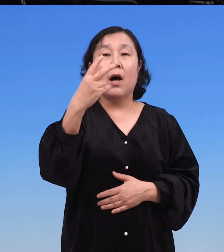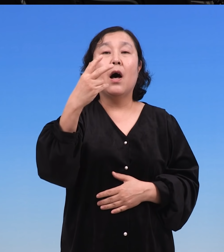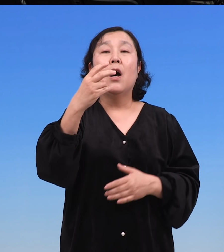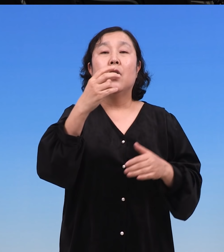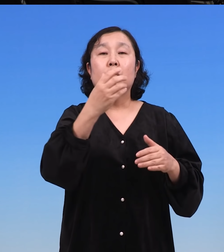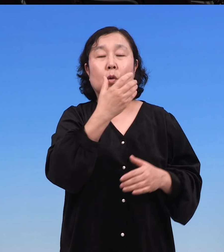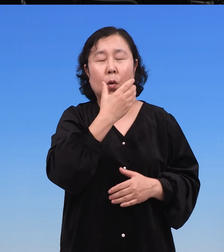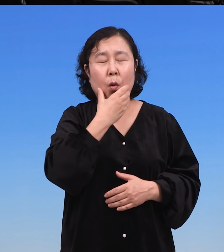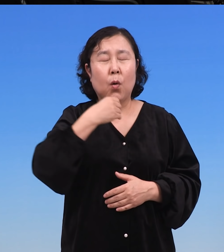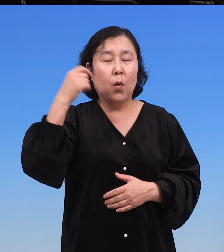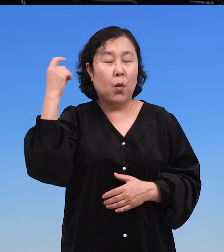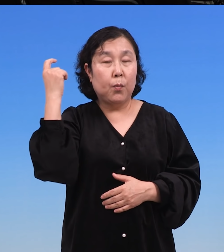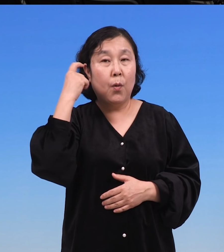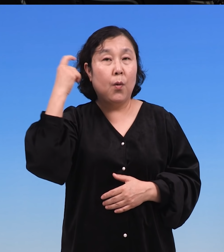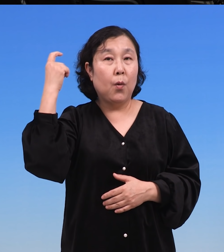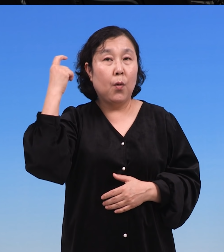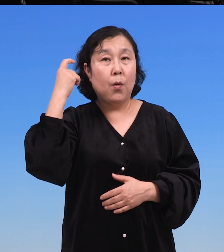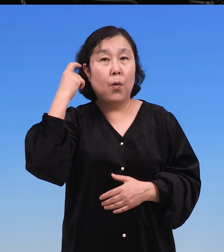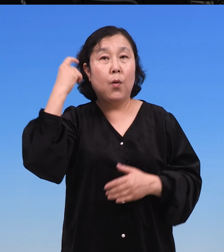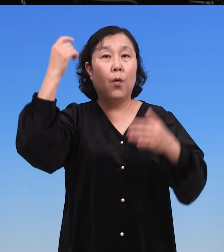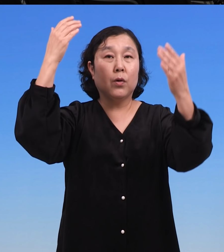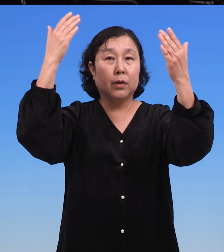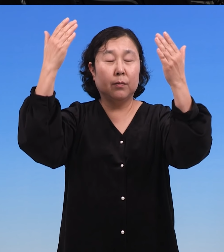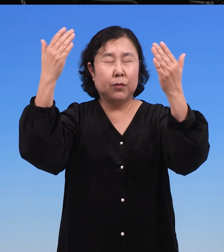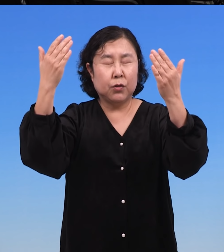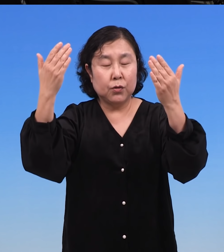또 복음 주셔서